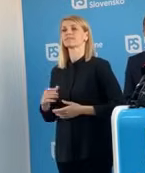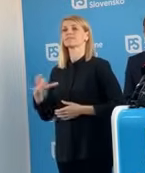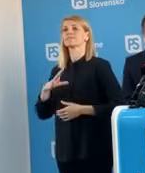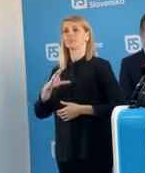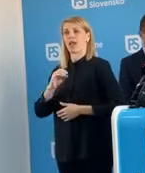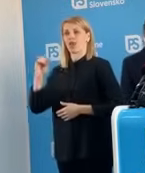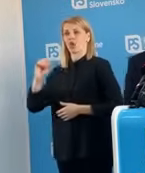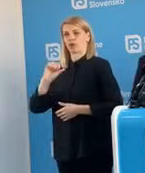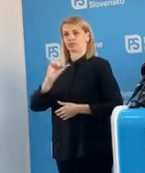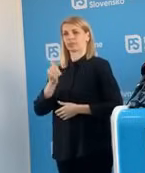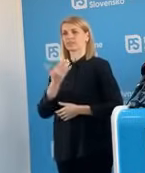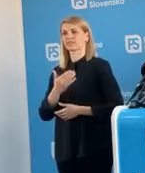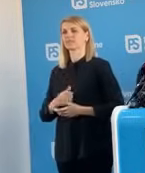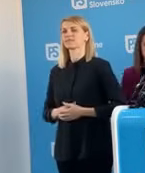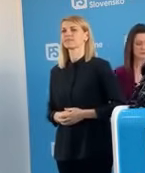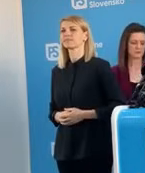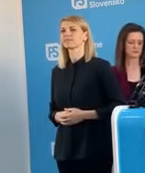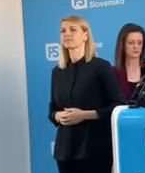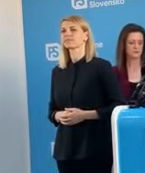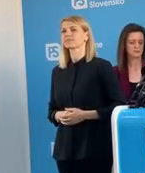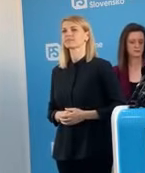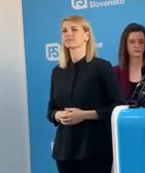Odor.